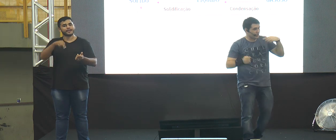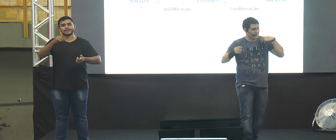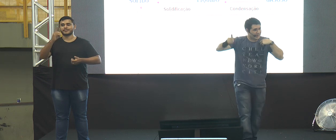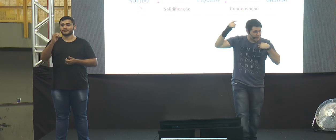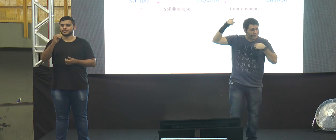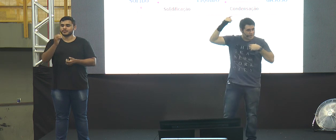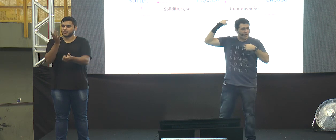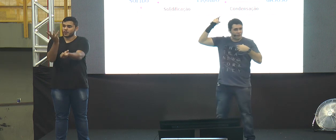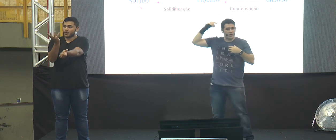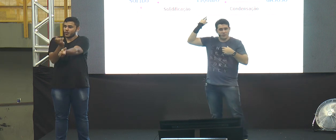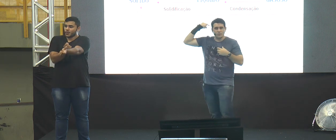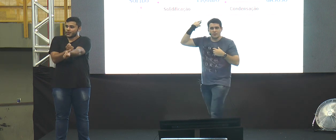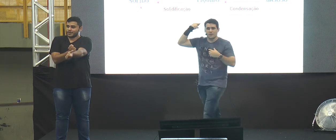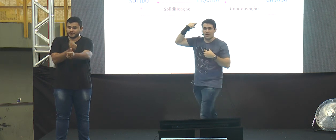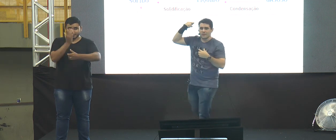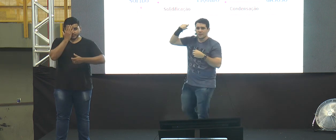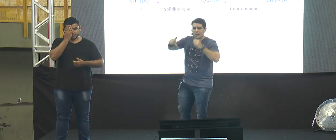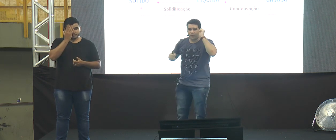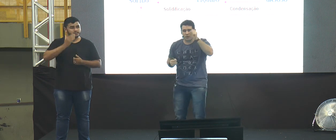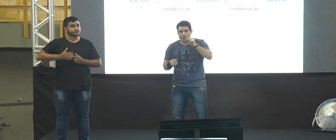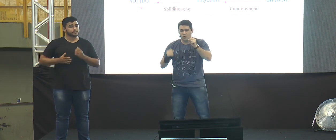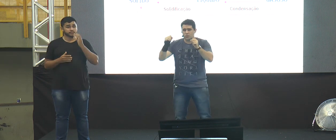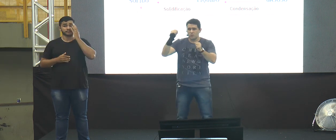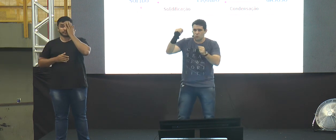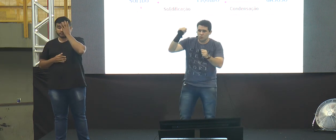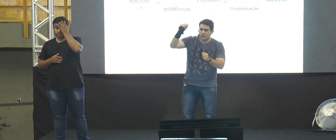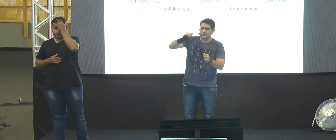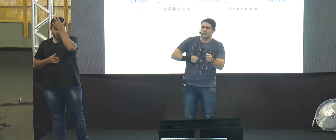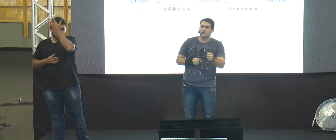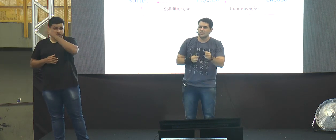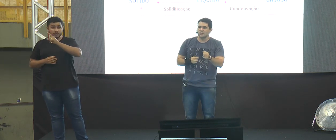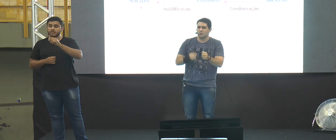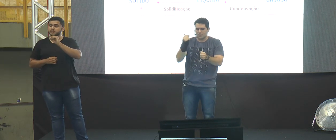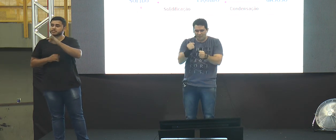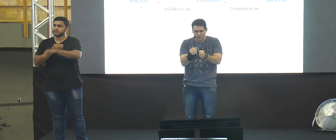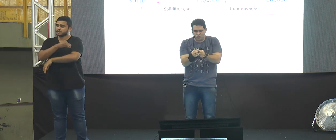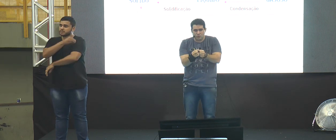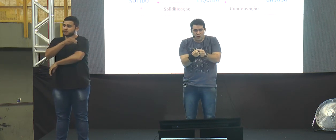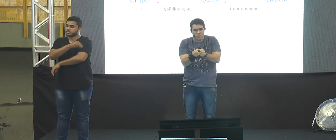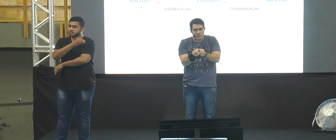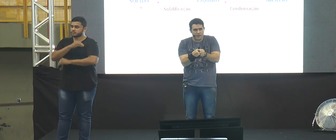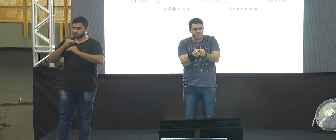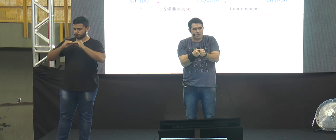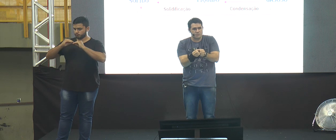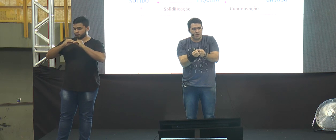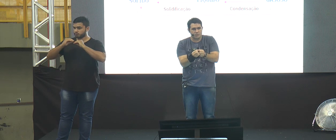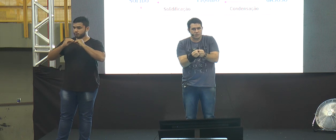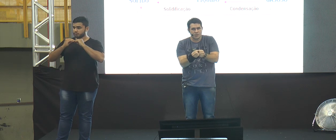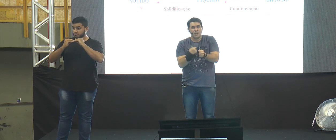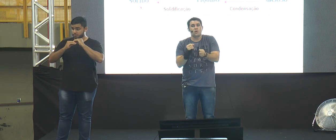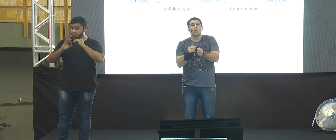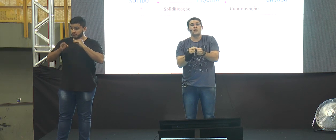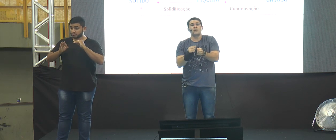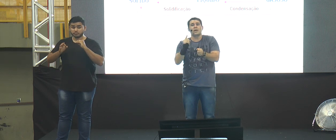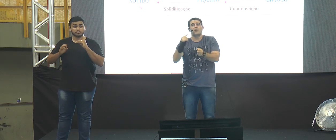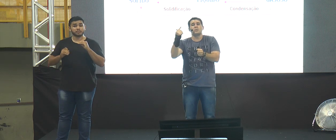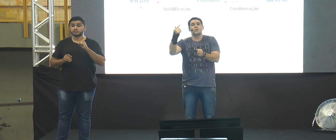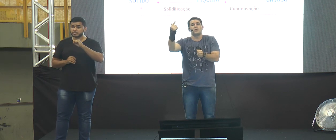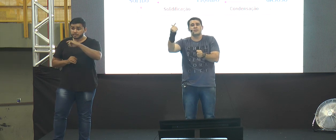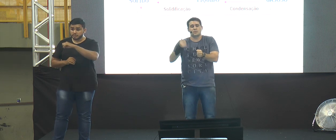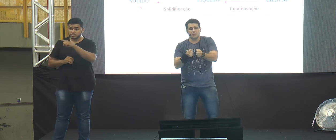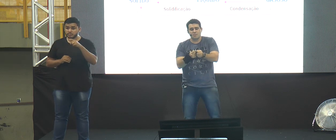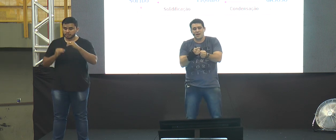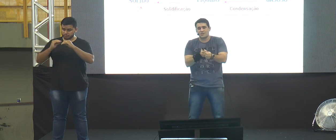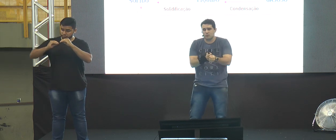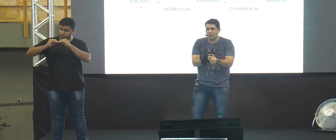pega a acetona, aquele negócio que a gente estava falando há muito tempo atrás, pegou algodão umedecido com acetona, passou na unha para tirar o esmalte. Quando aquele